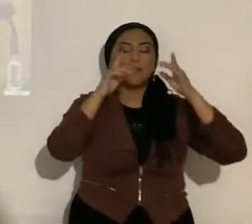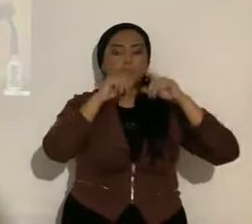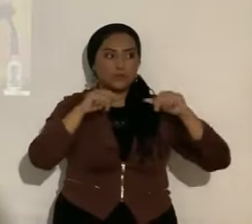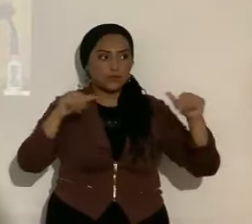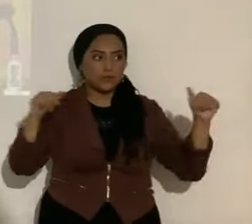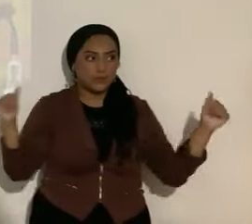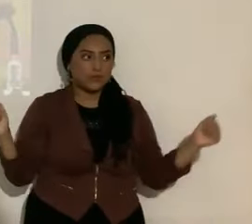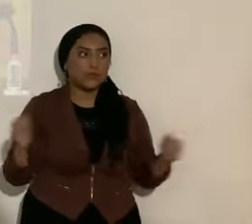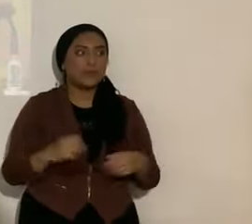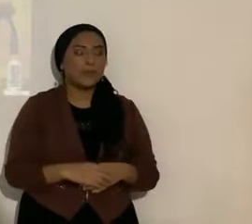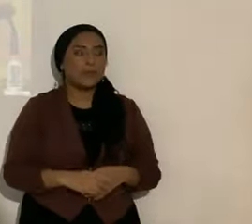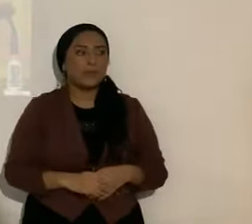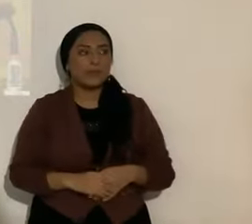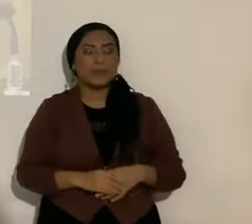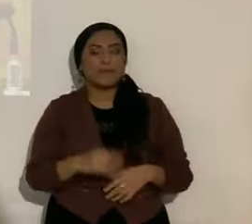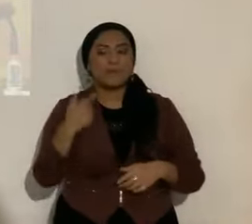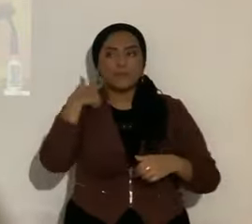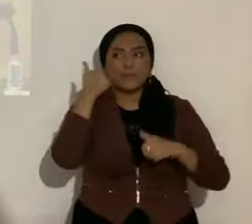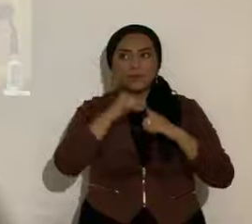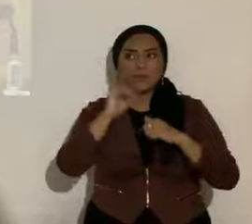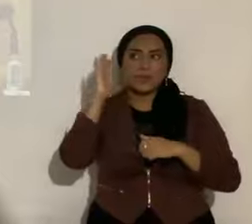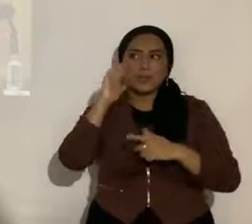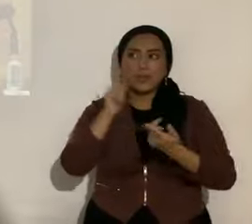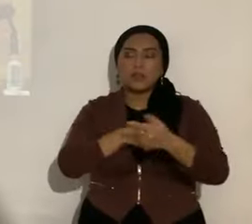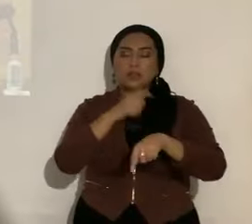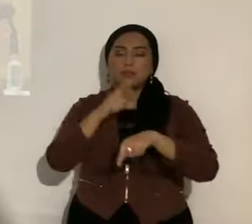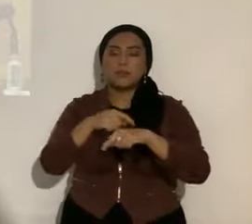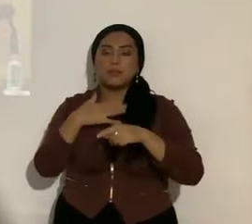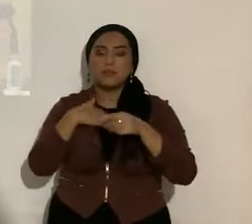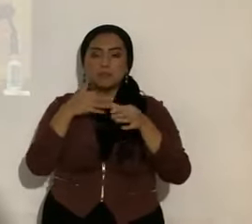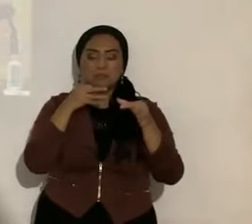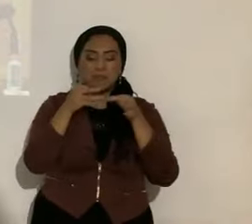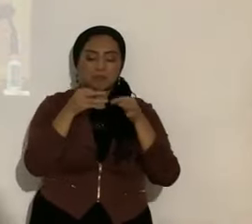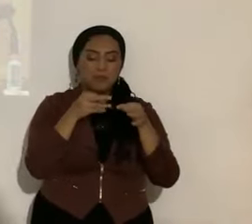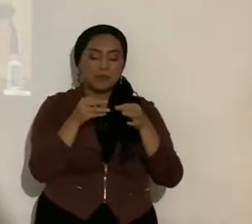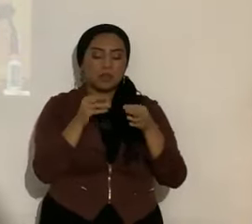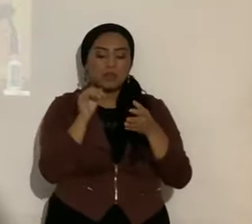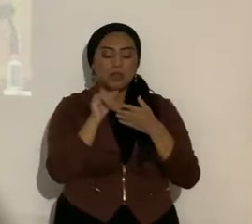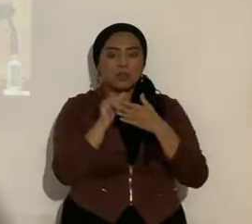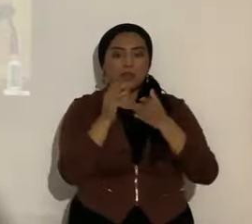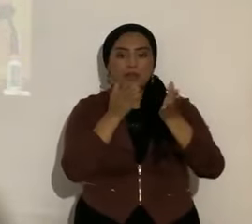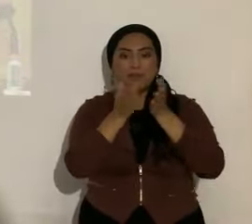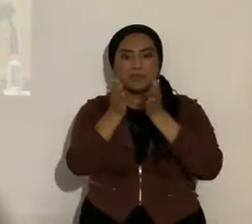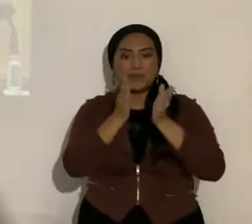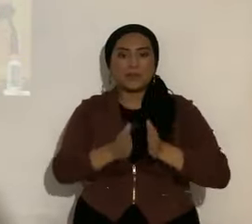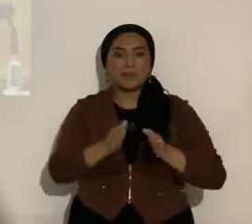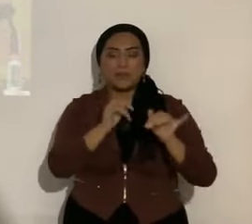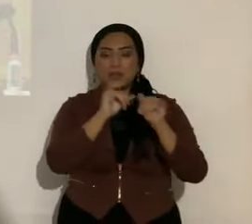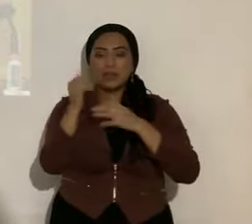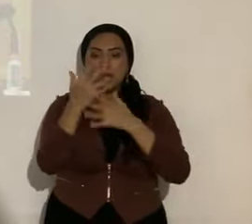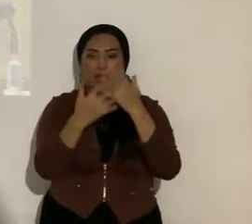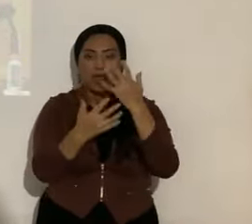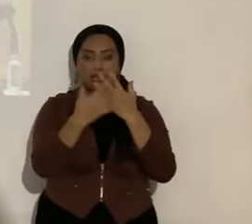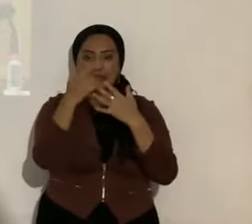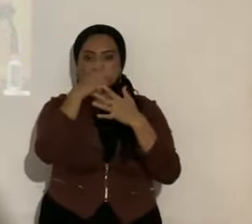etcétera. Hace tiempo yo les explicaba que los ministerios son como los dedos de la